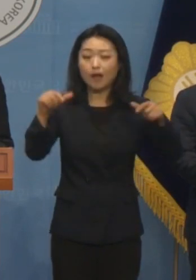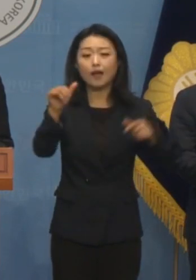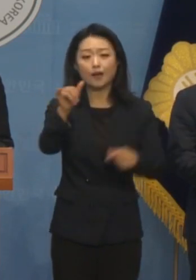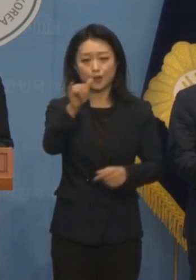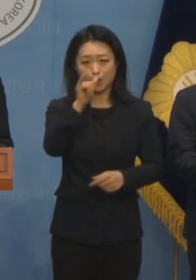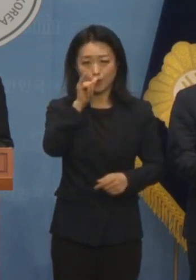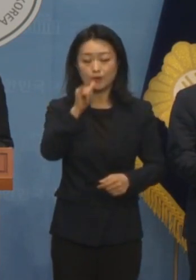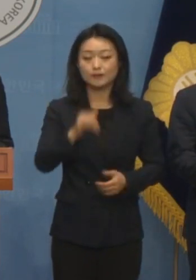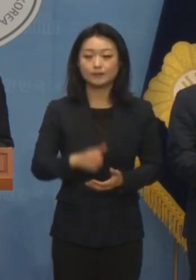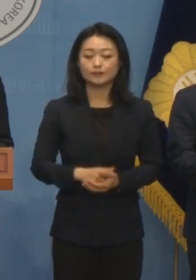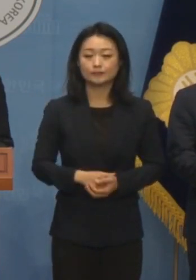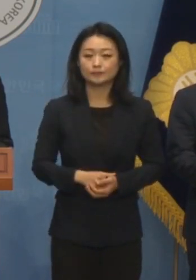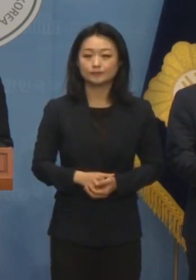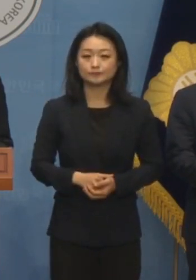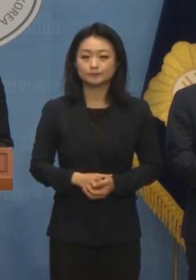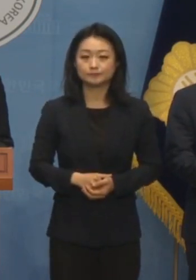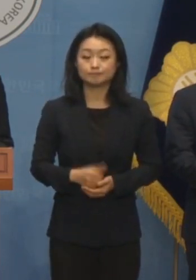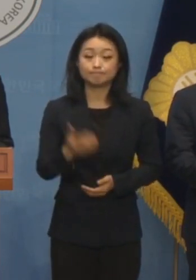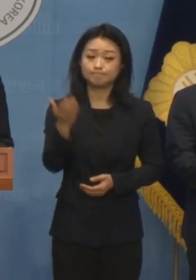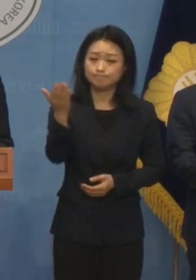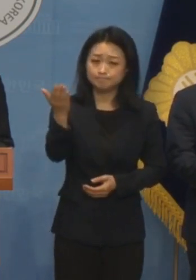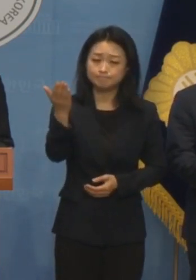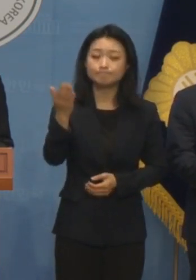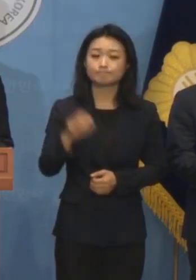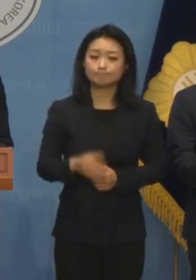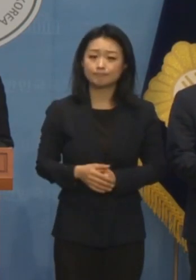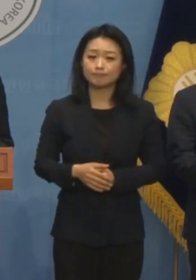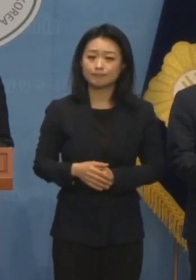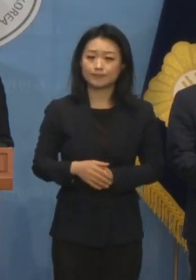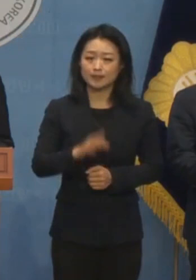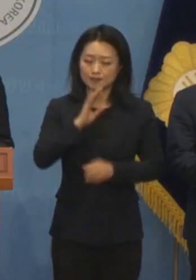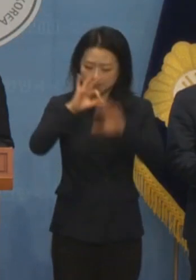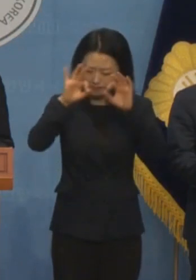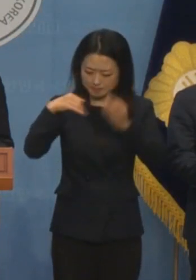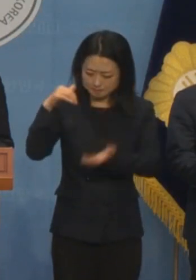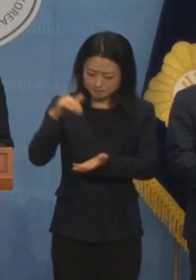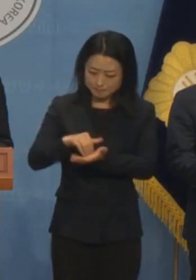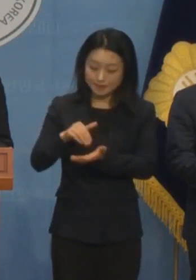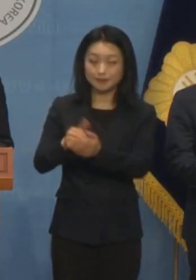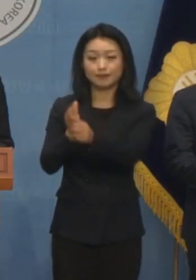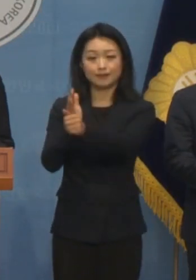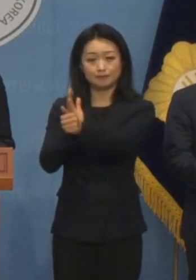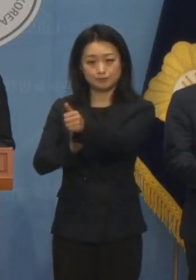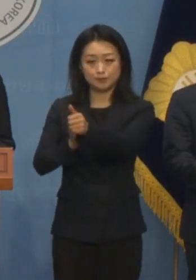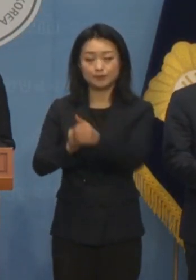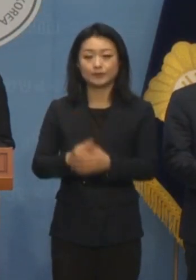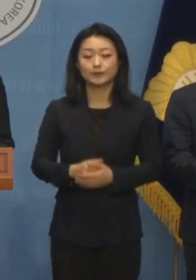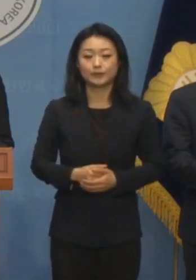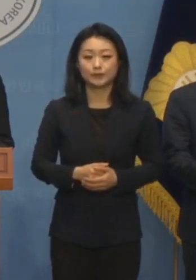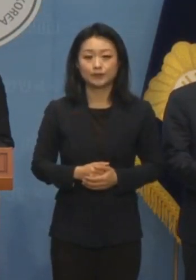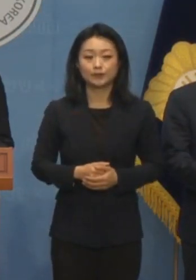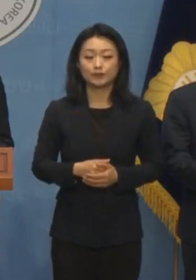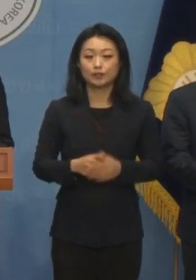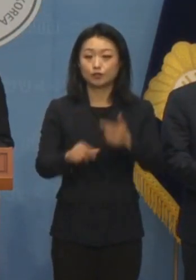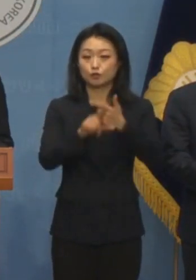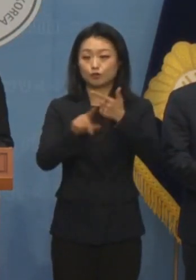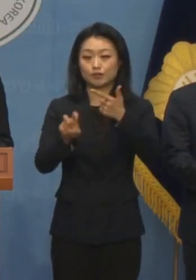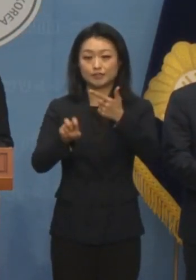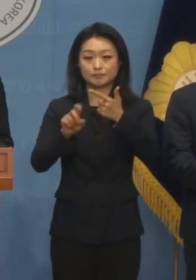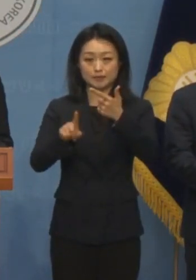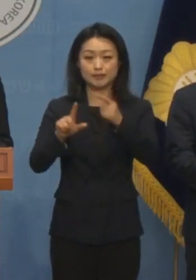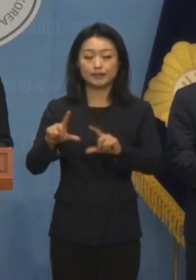나오고 있습니다. 공수처는 이를 뼈아프게 받아들여야 할 것입니다. 지난 6월